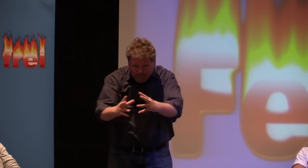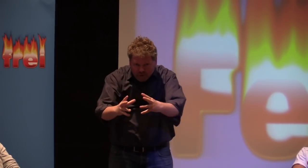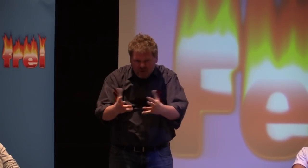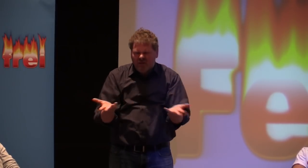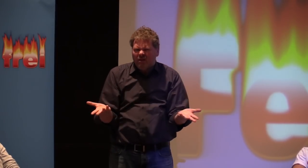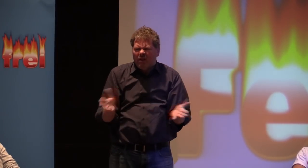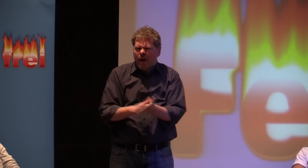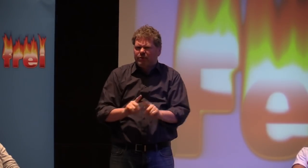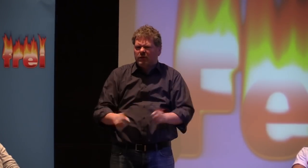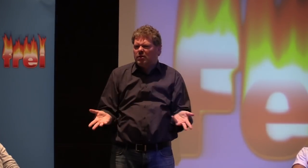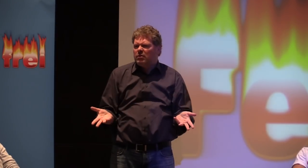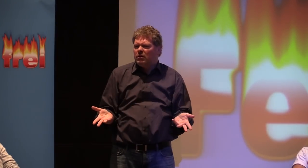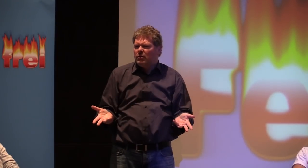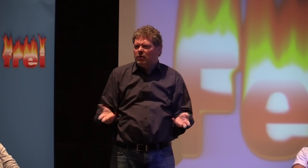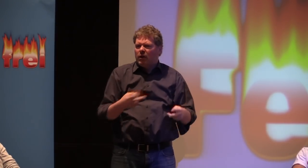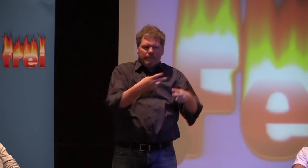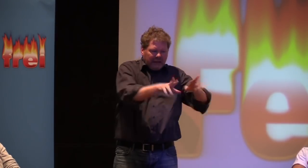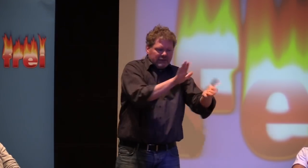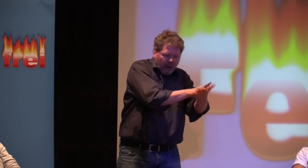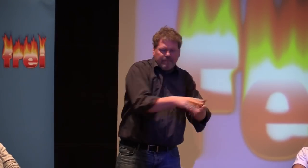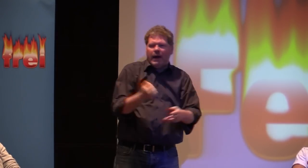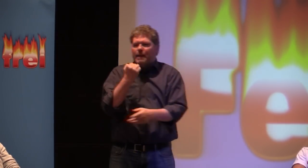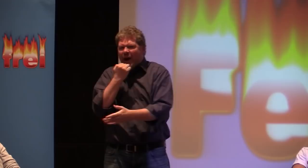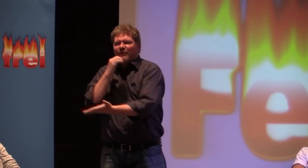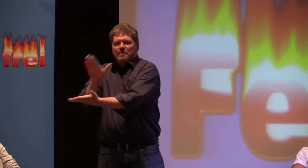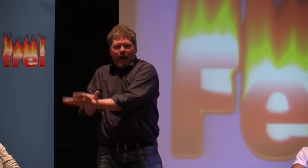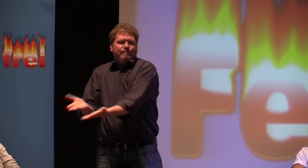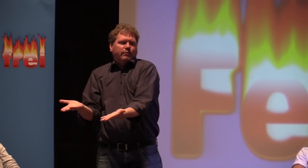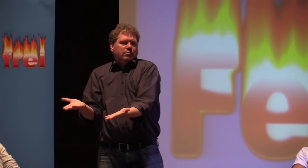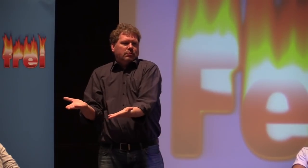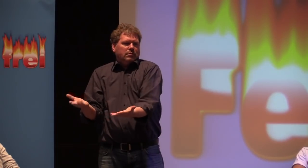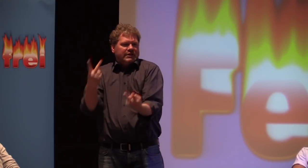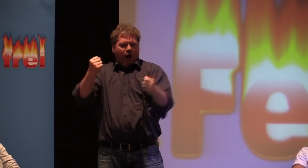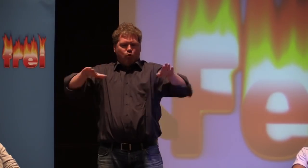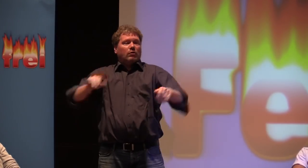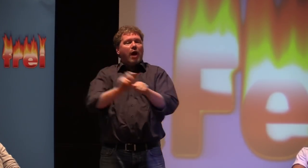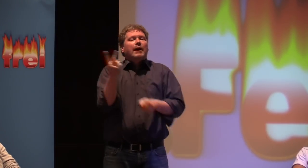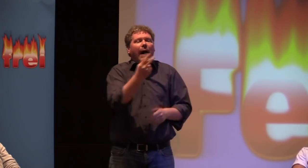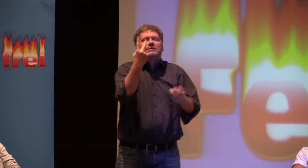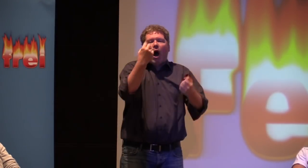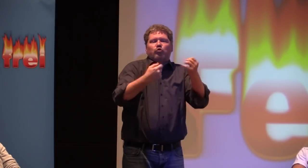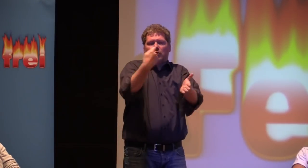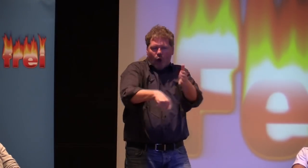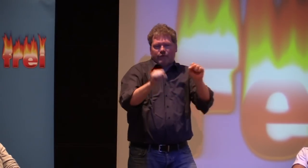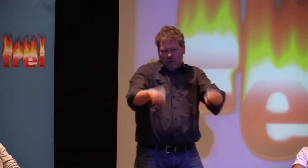nicht vorstellen, dass es eine Fusion irgendwann geben wird. Es ist vorstellbar wie mit zwei